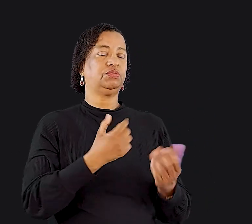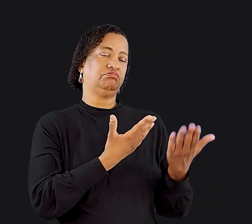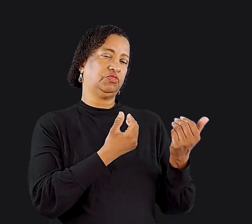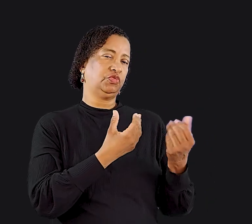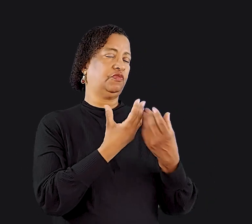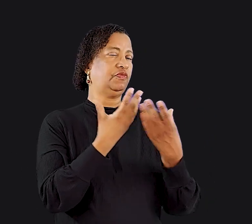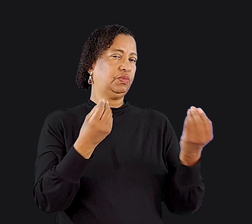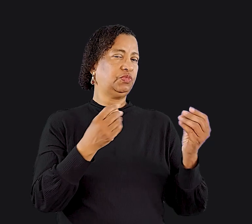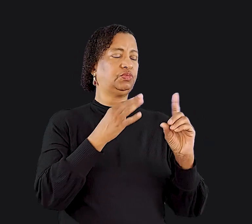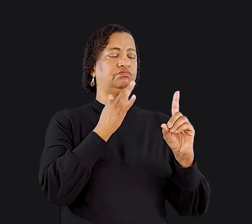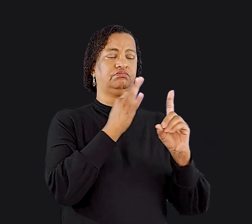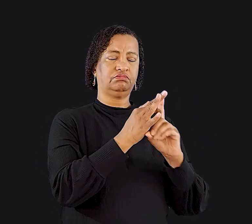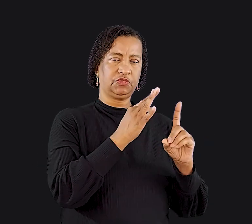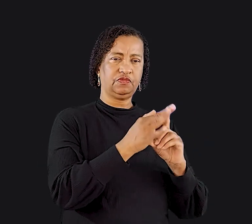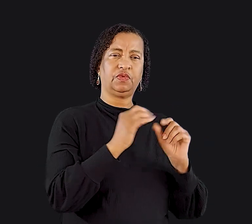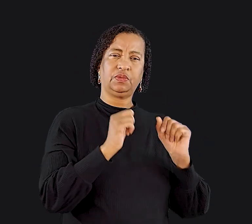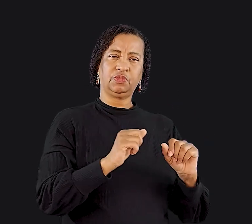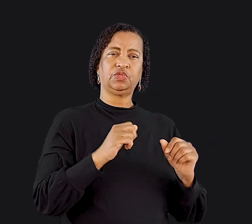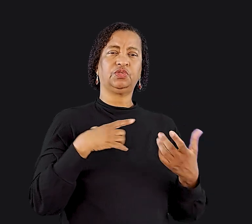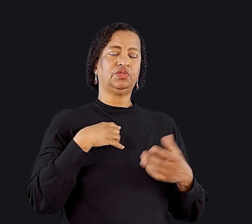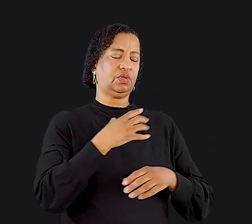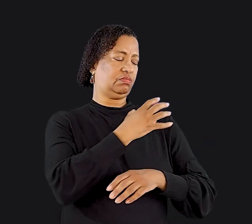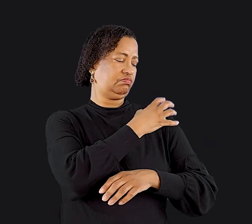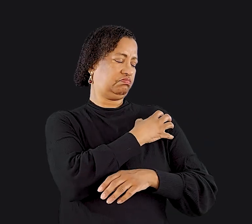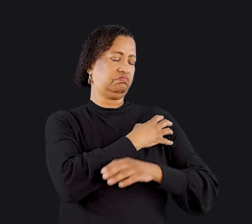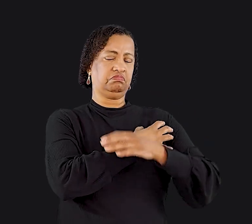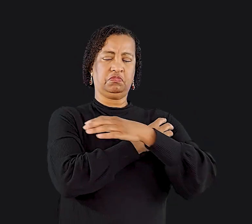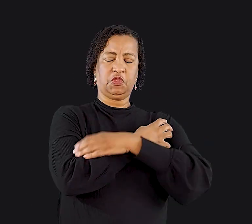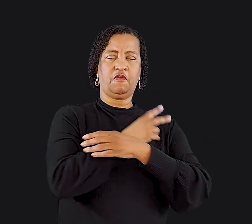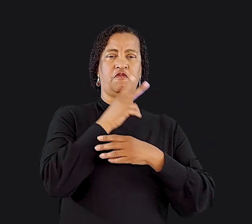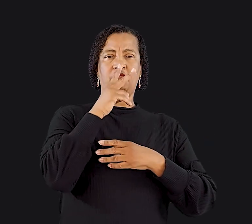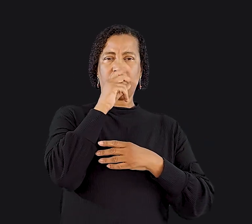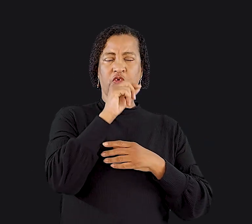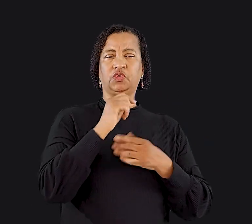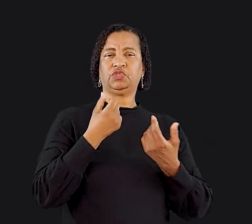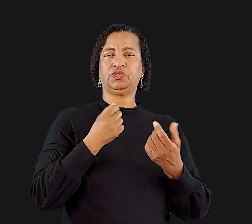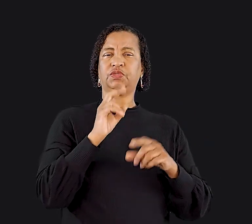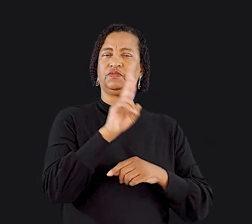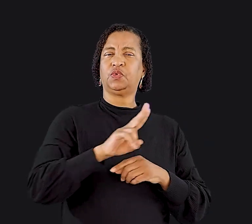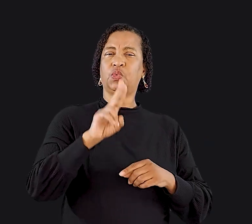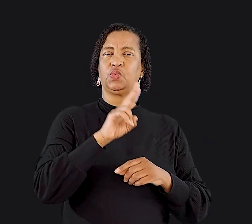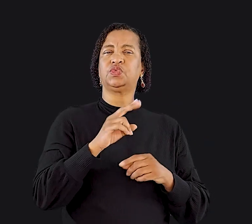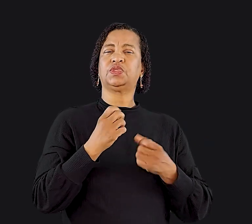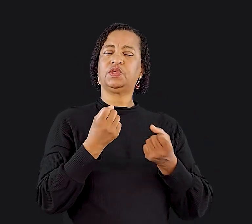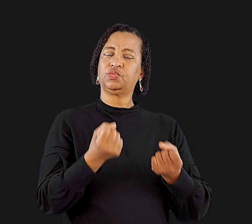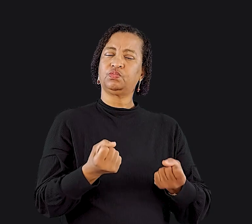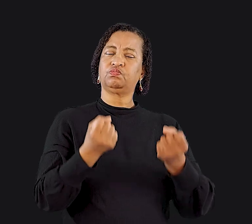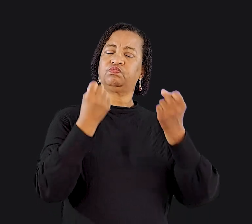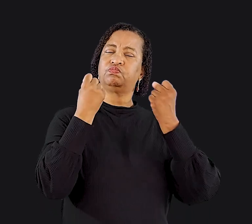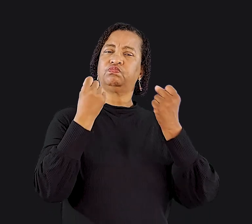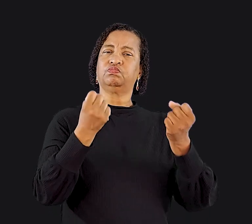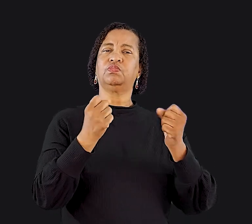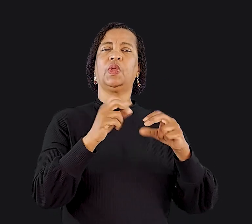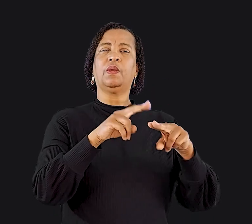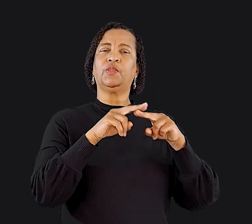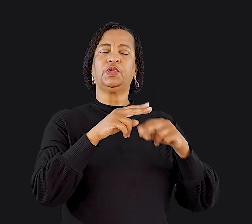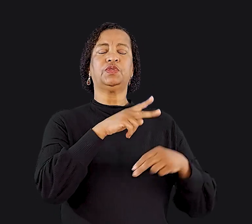tantos jovens, Timóteo fosse atlético e estivesse gastando bastante tempo com exercícios. E por isso Paulo estivesse